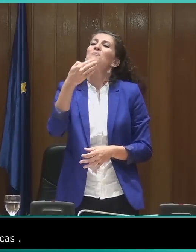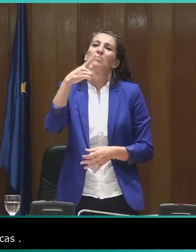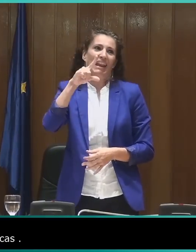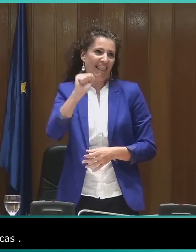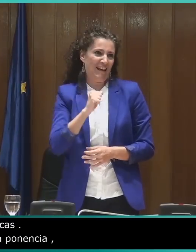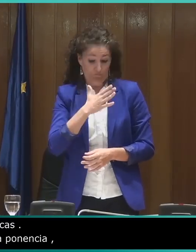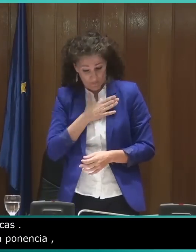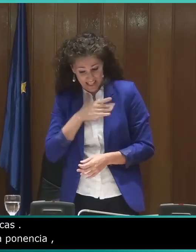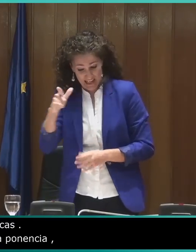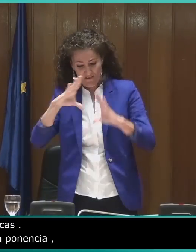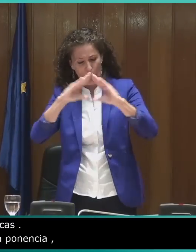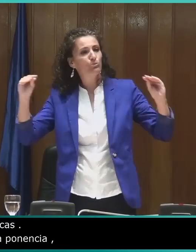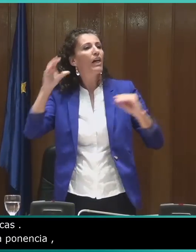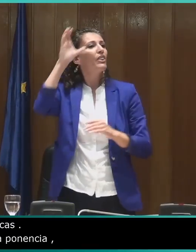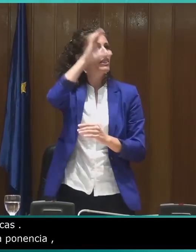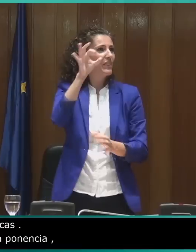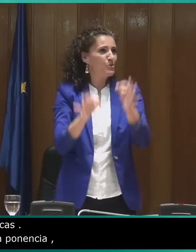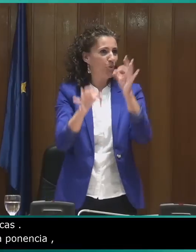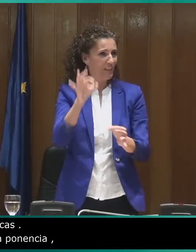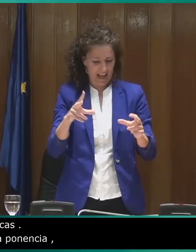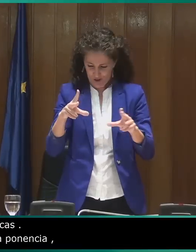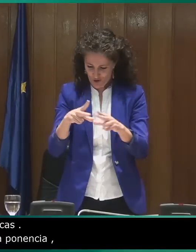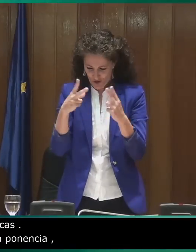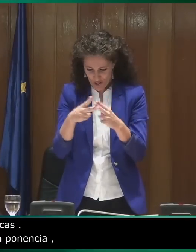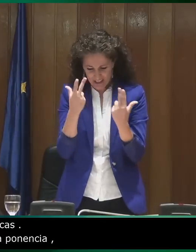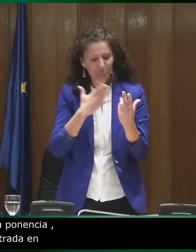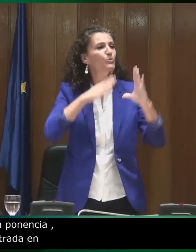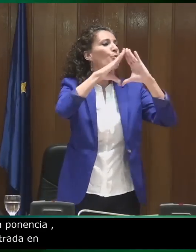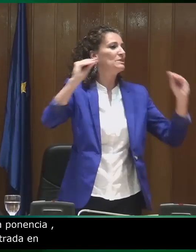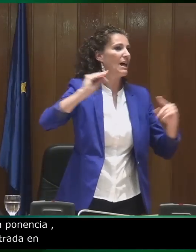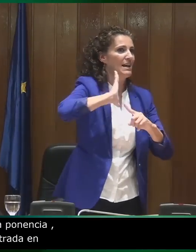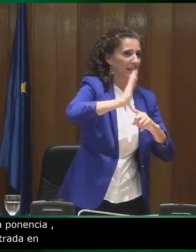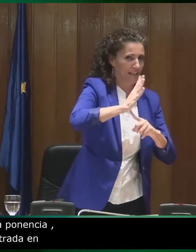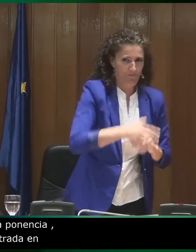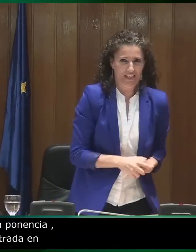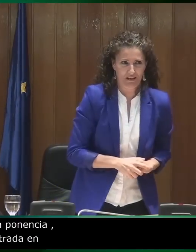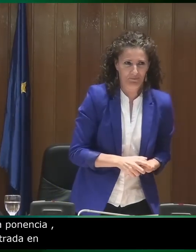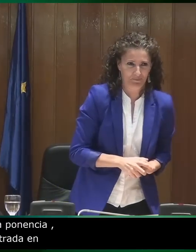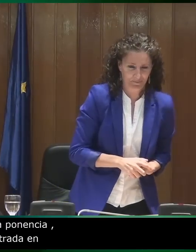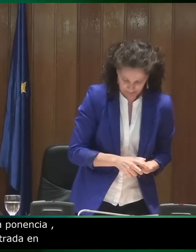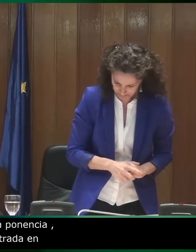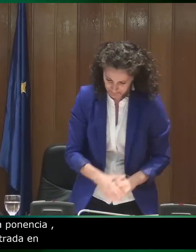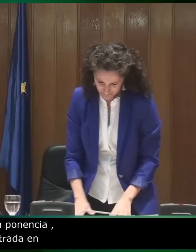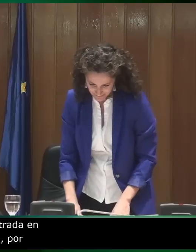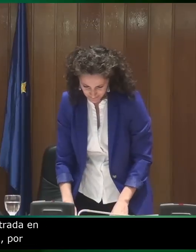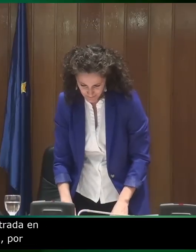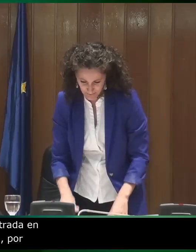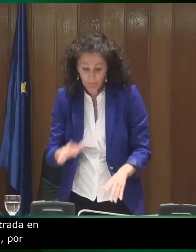más jurídicos, por Enrique Velda, de la Facultad de Ciencias Jurídicas y Sociales de la Universidad de Castilla-La Mancha.